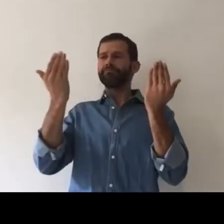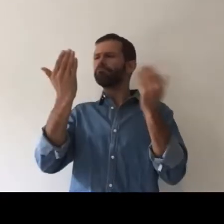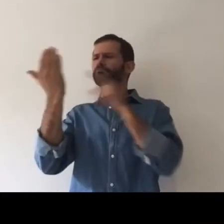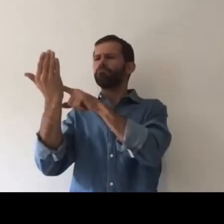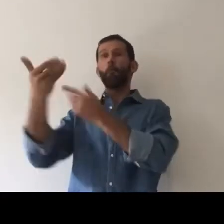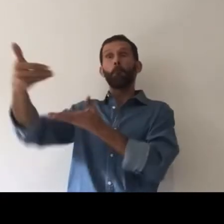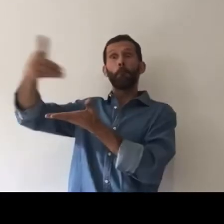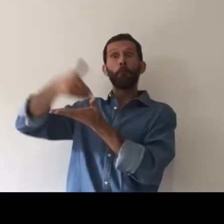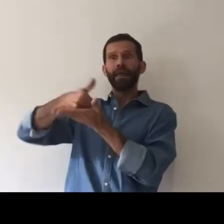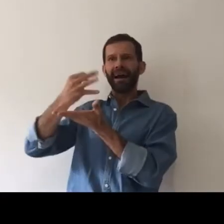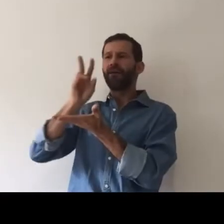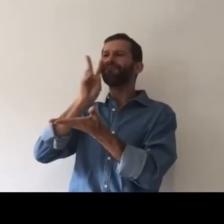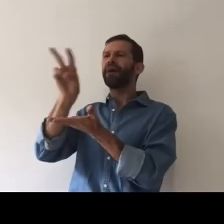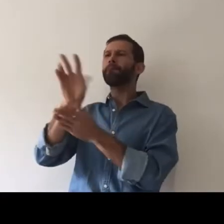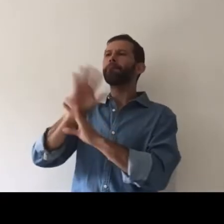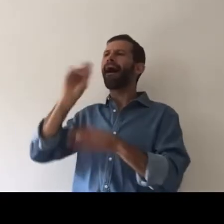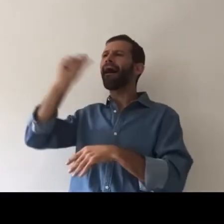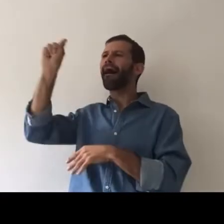el enriquecimiento.